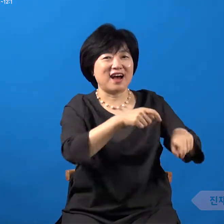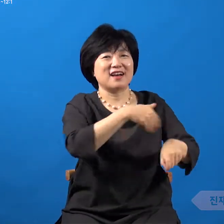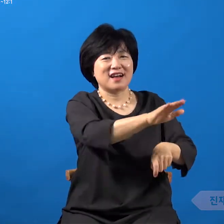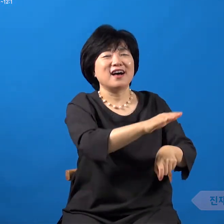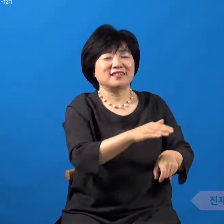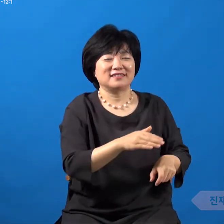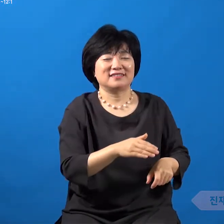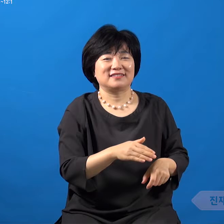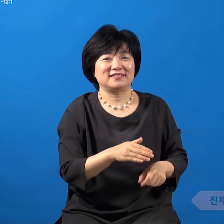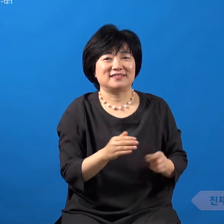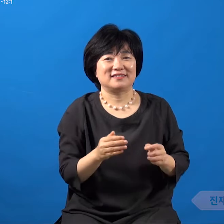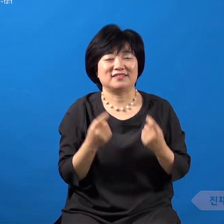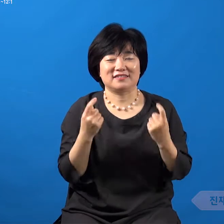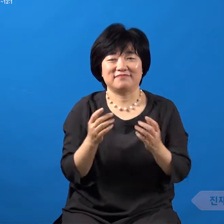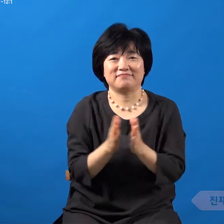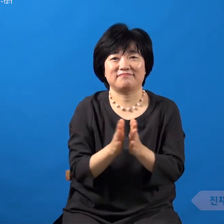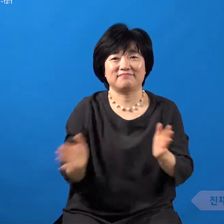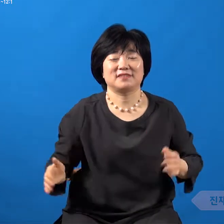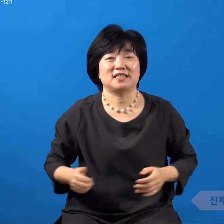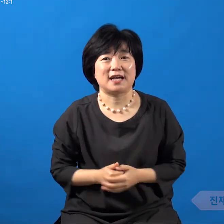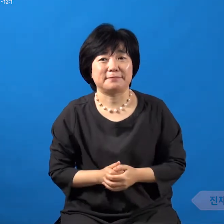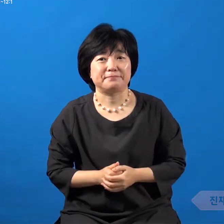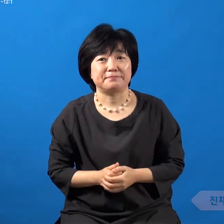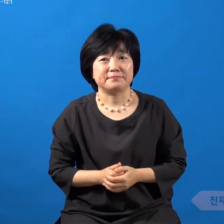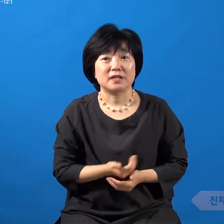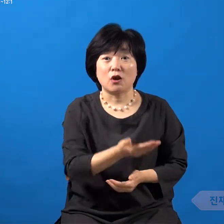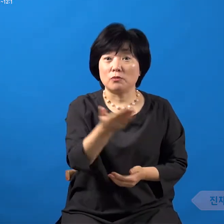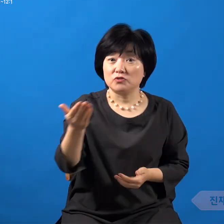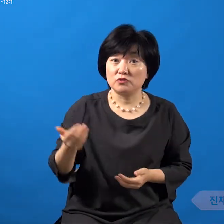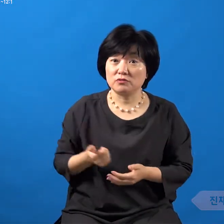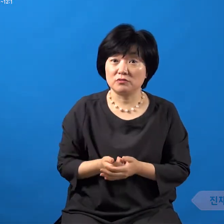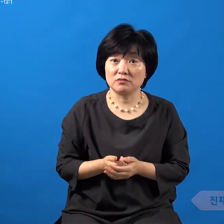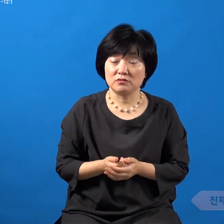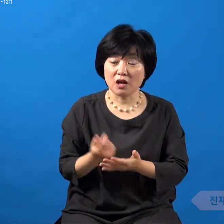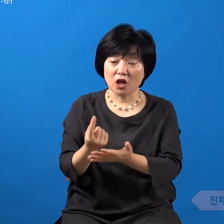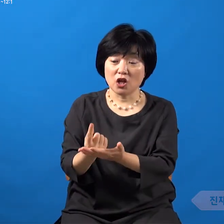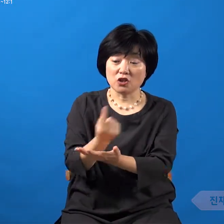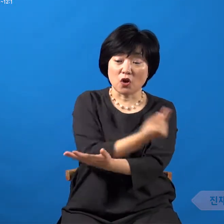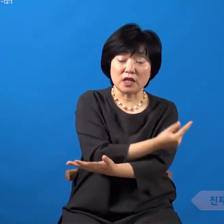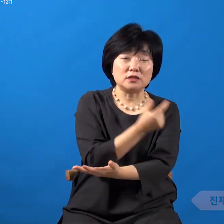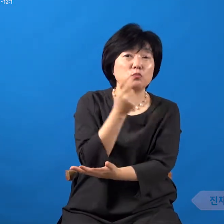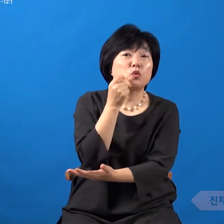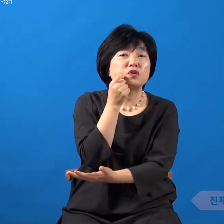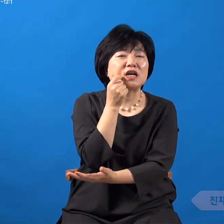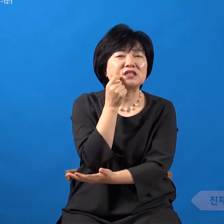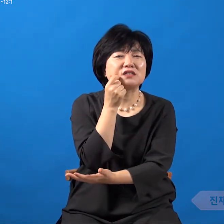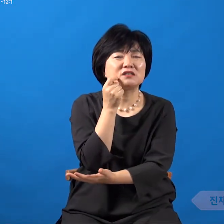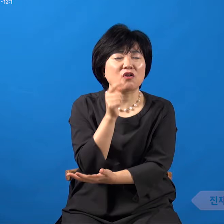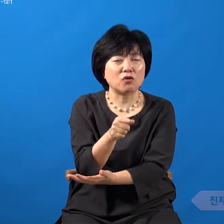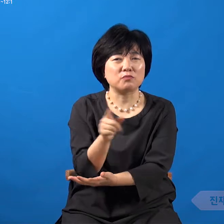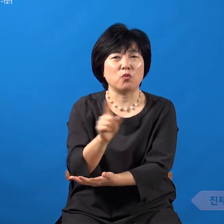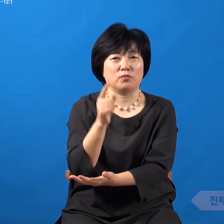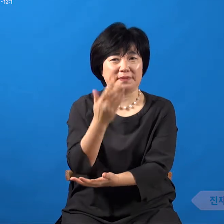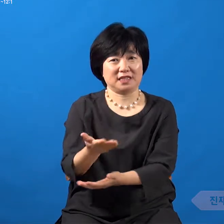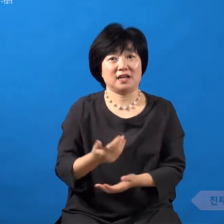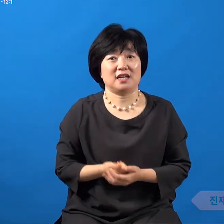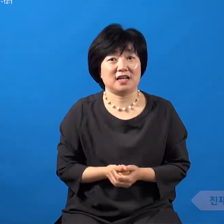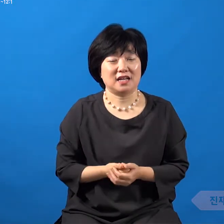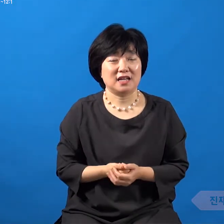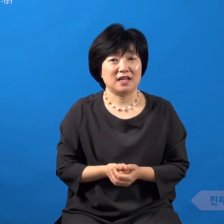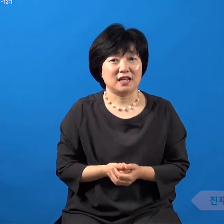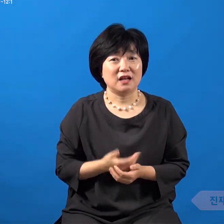떠남을 말씀하고 계십니다. 사랑하는 여러분, 떠나지 못하게 하는 것들이 우리 가운데